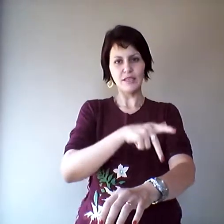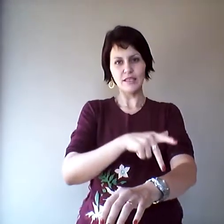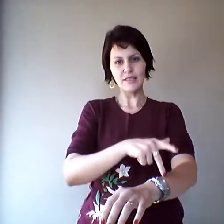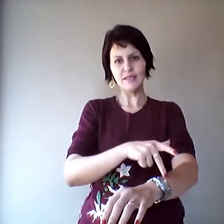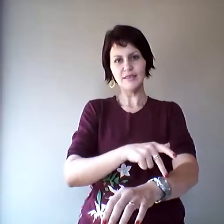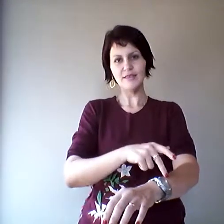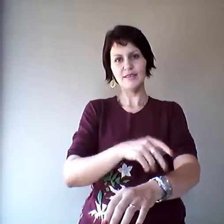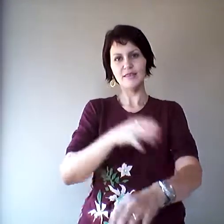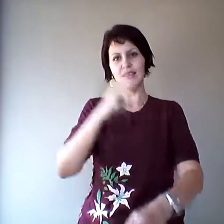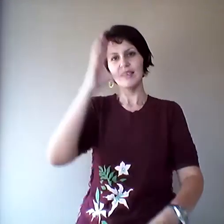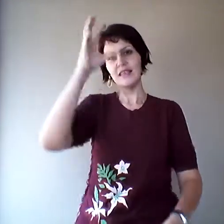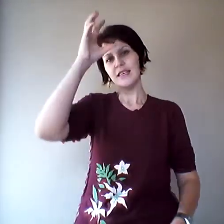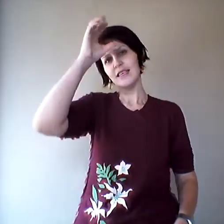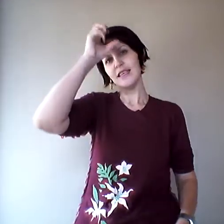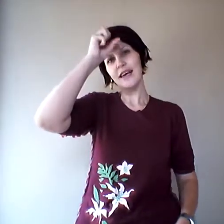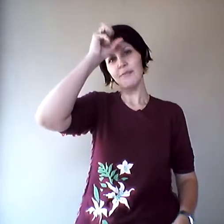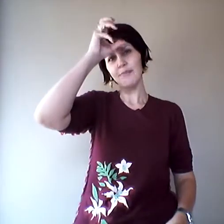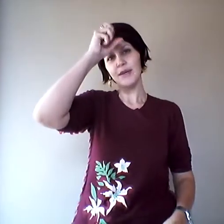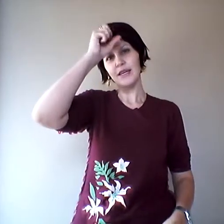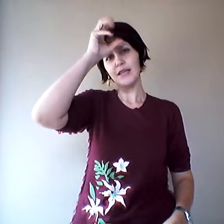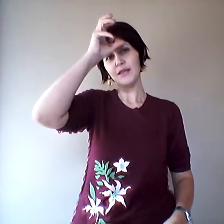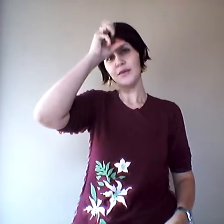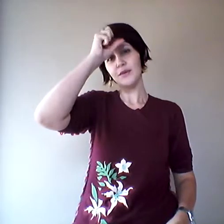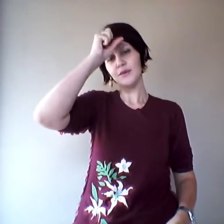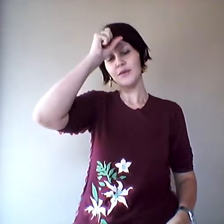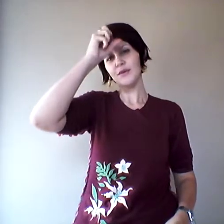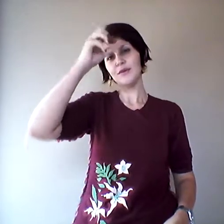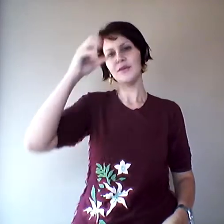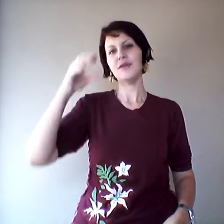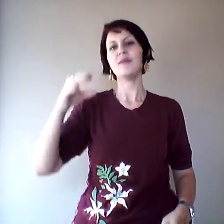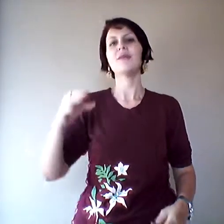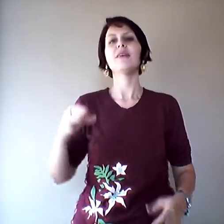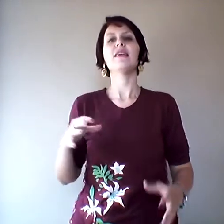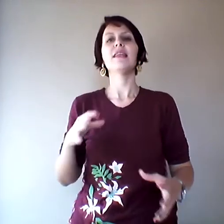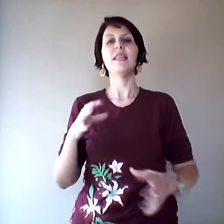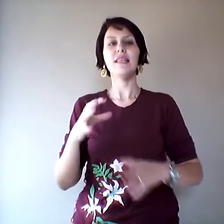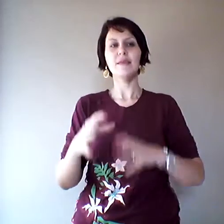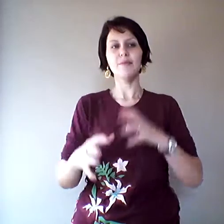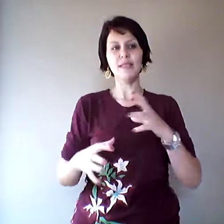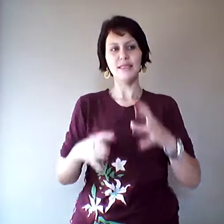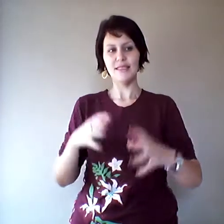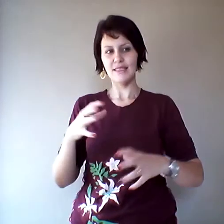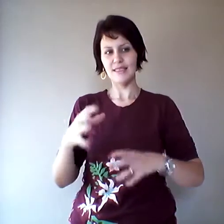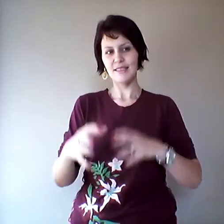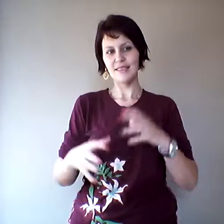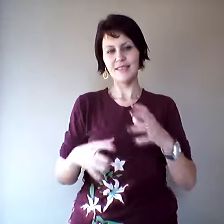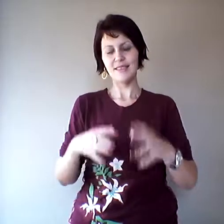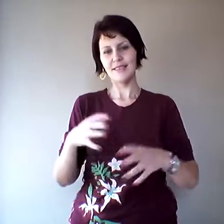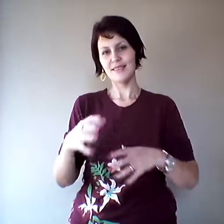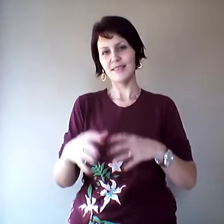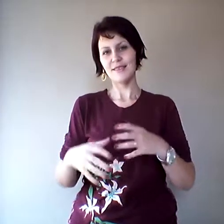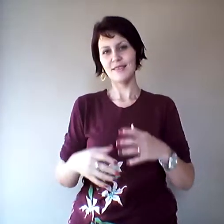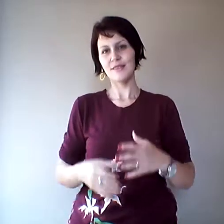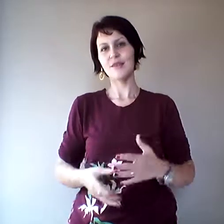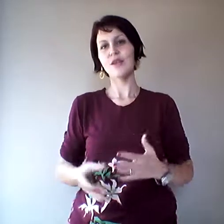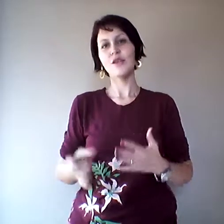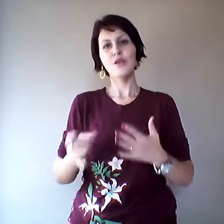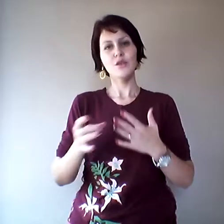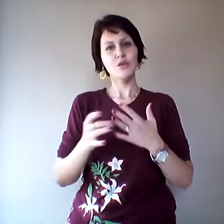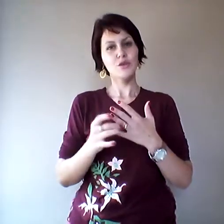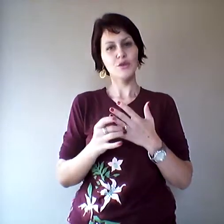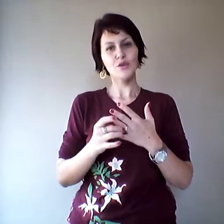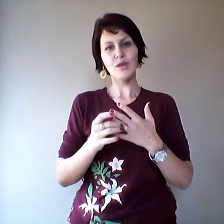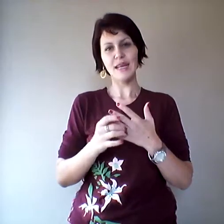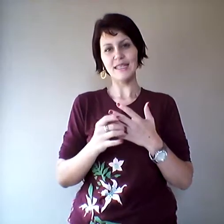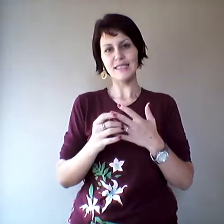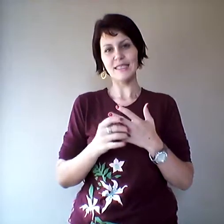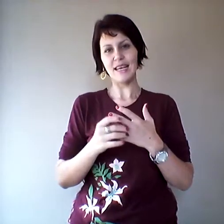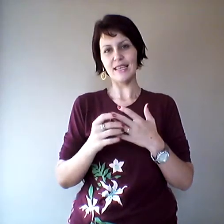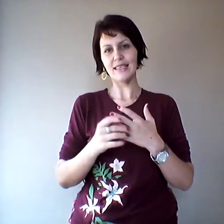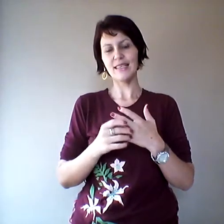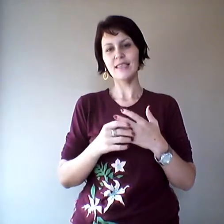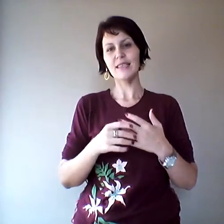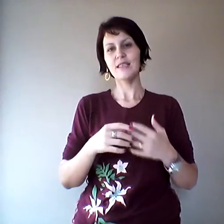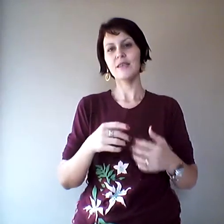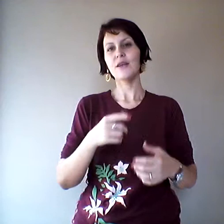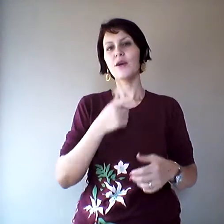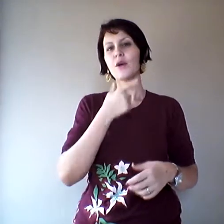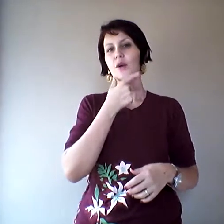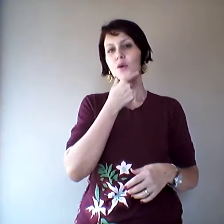pedagogia e aprendo Libras. Sou casada com